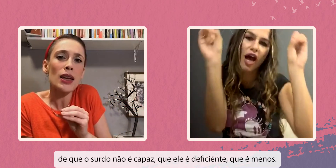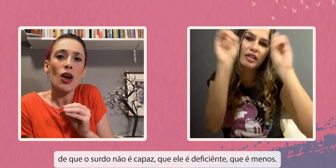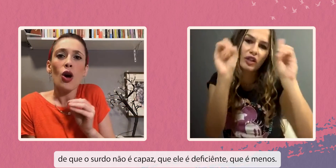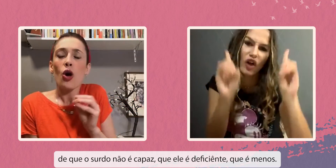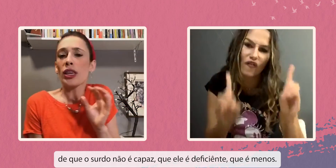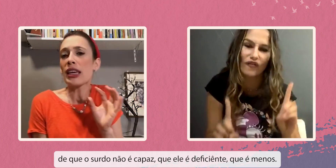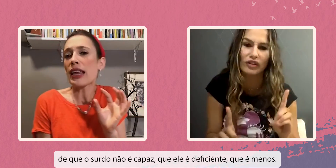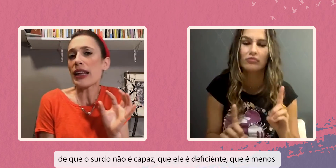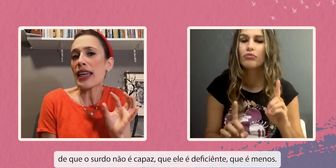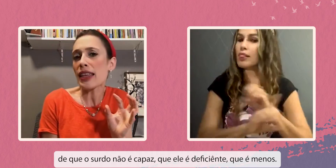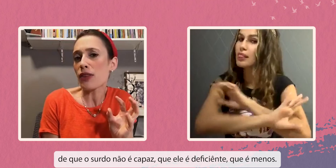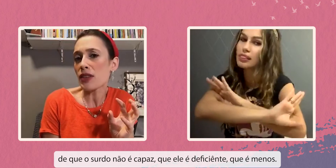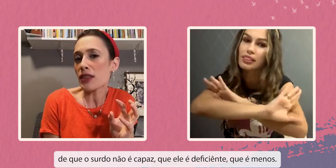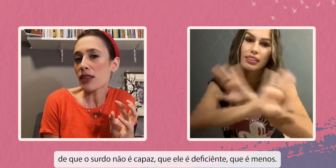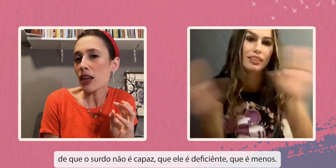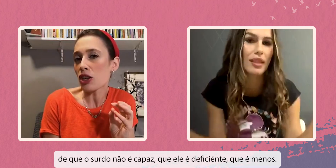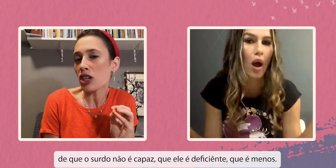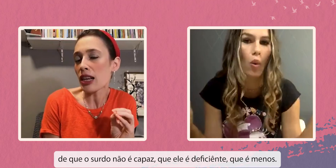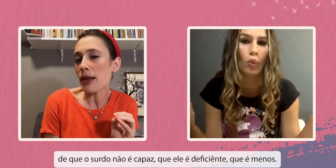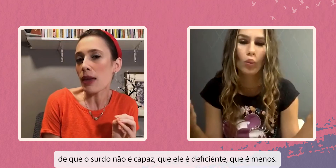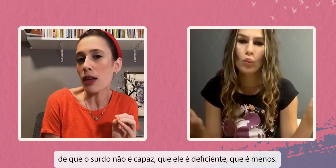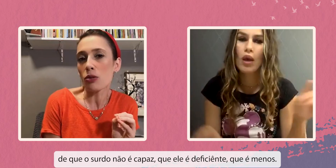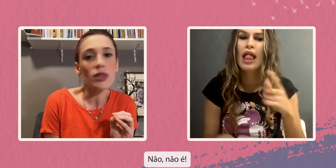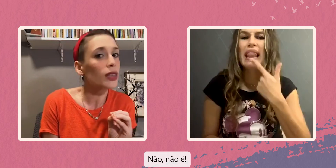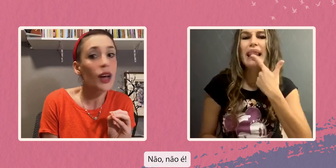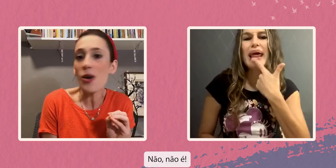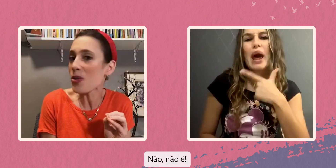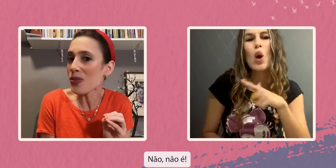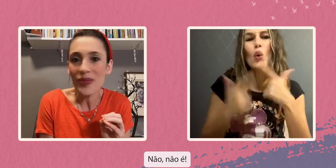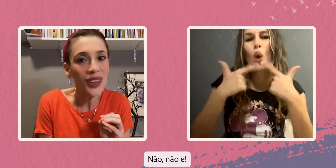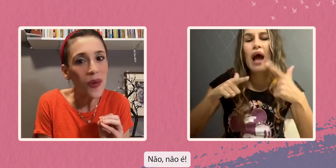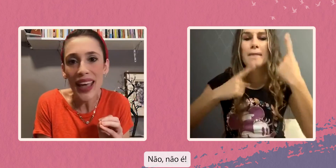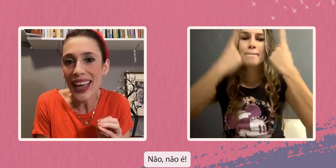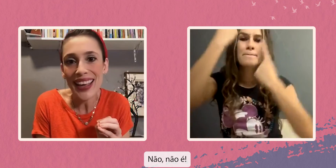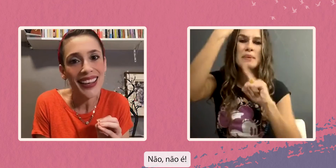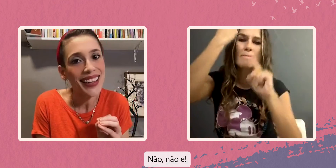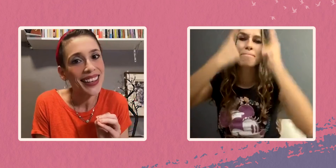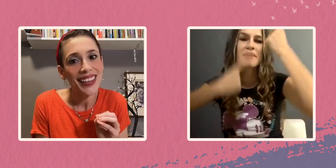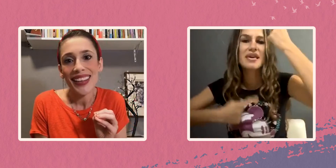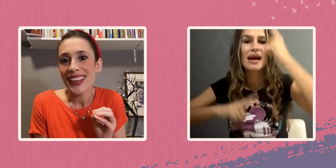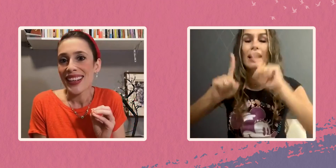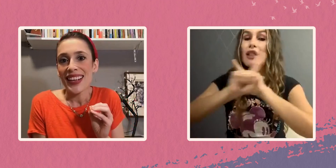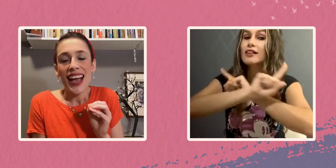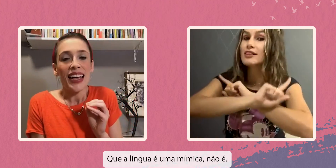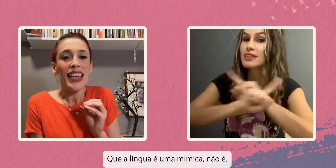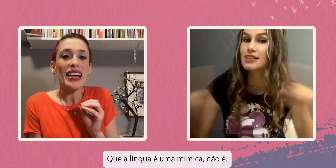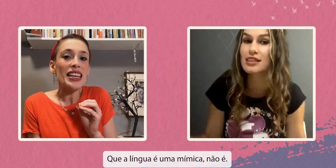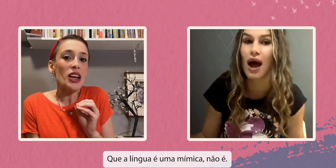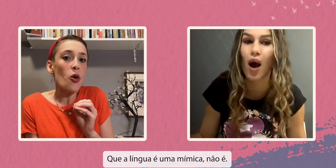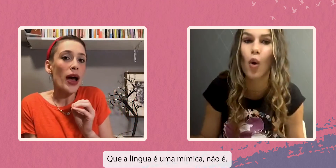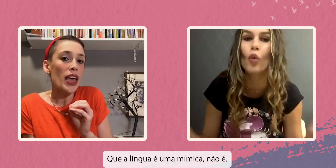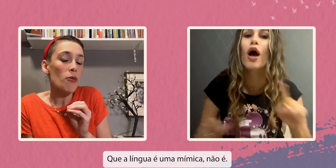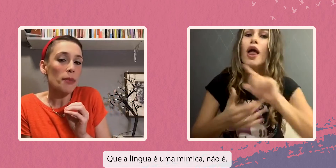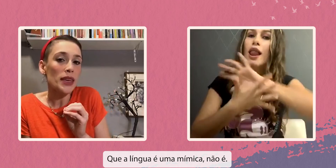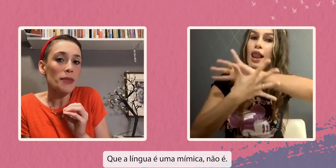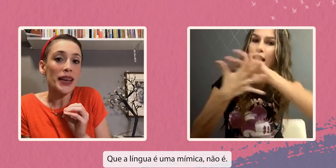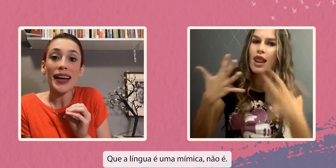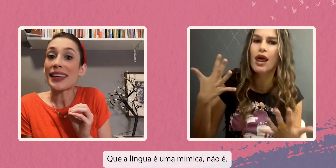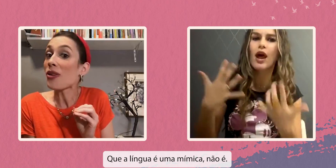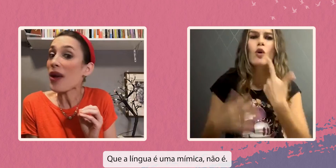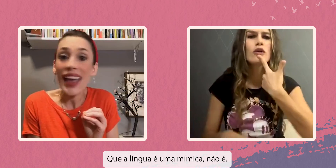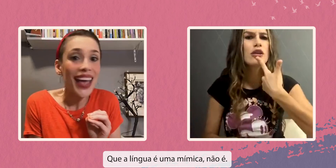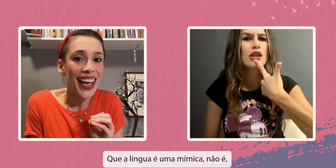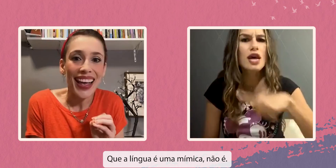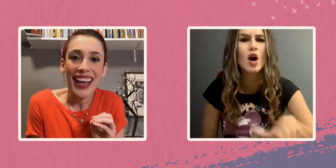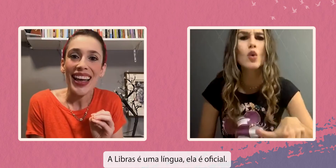capaz, que ele é deficiente, ele é menos. Não, não é. A língua é uma